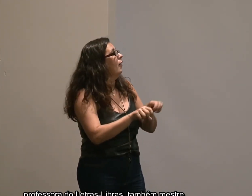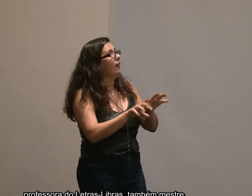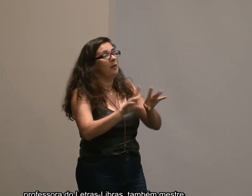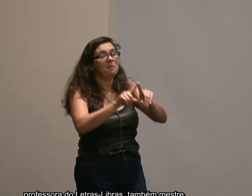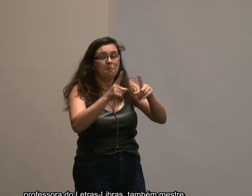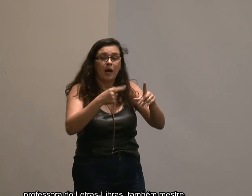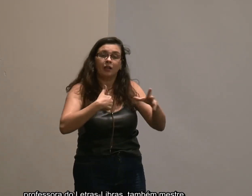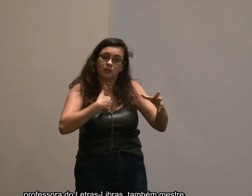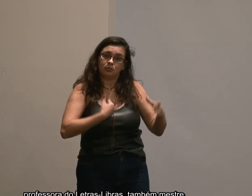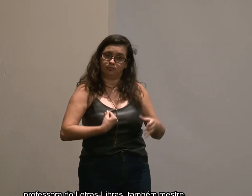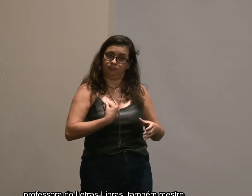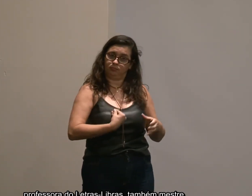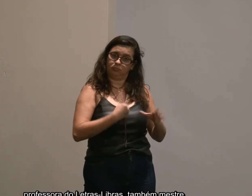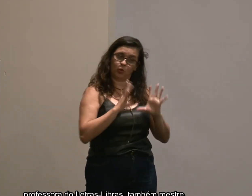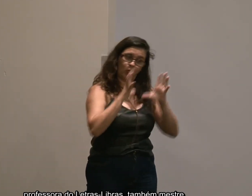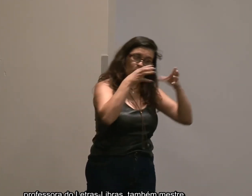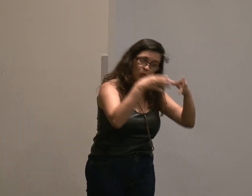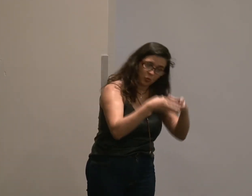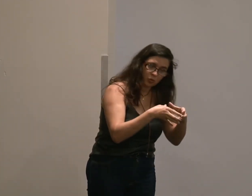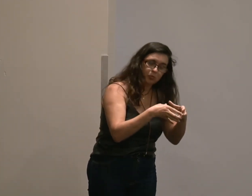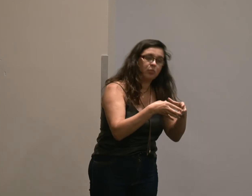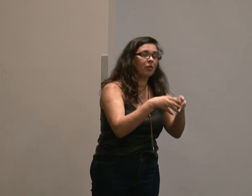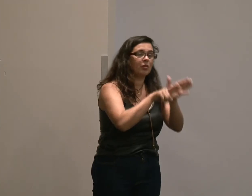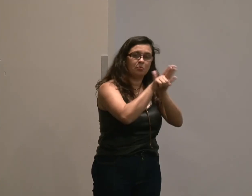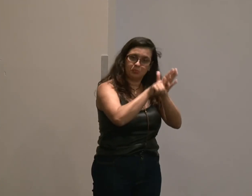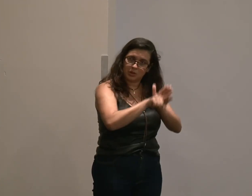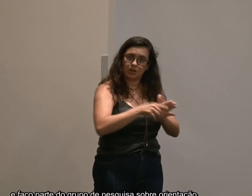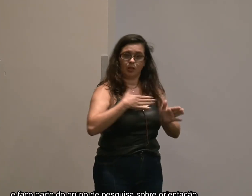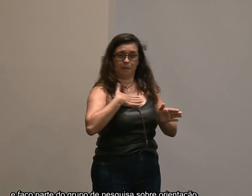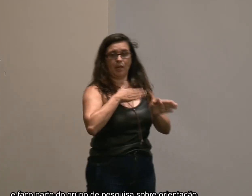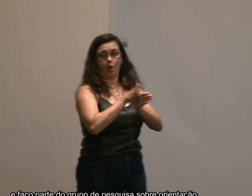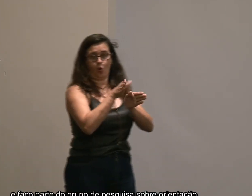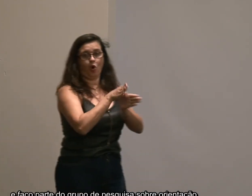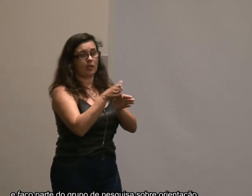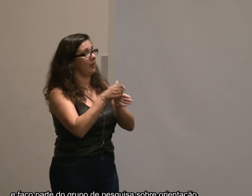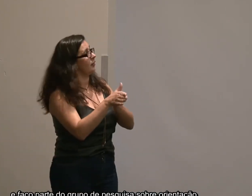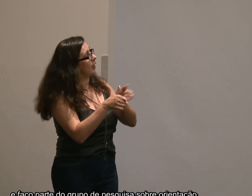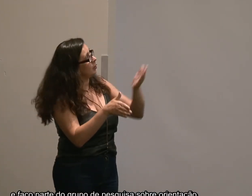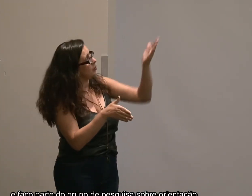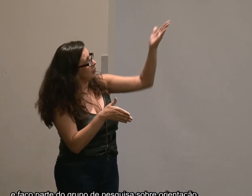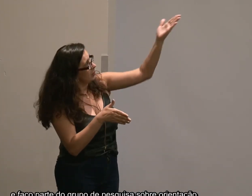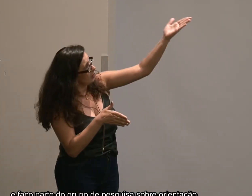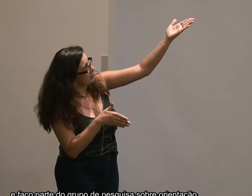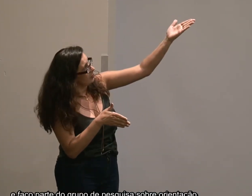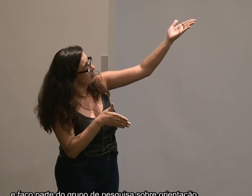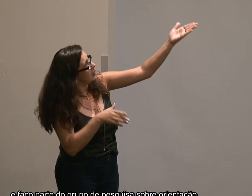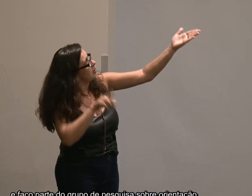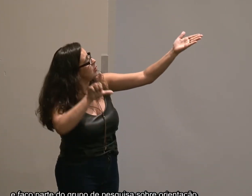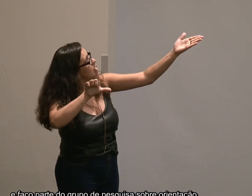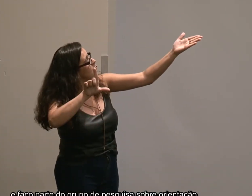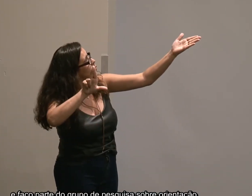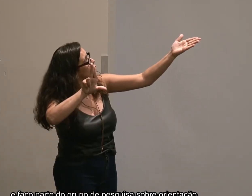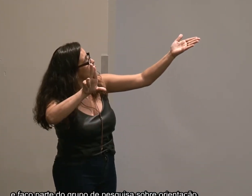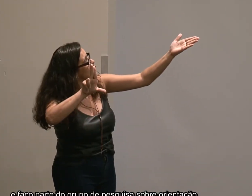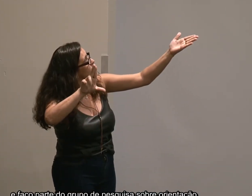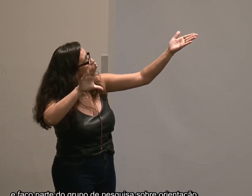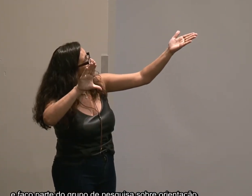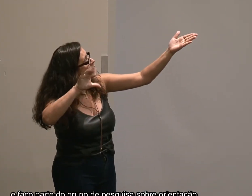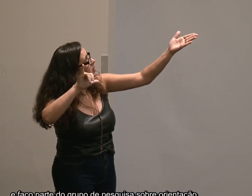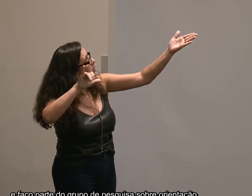também mestre e faço parte do grupo de pesquisa sobre a minha orientação sobre orientação